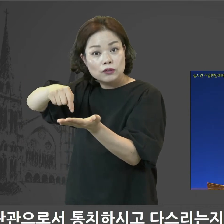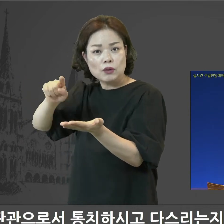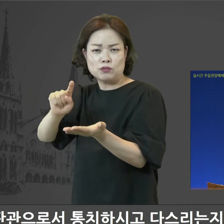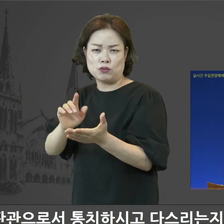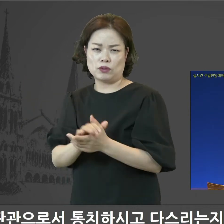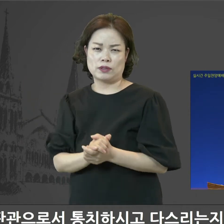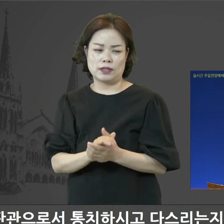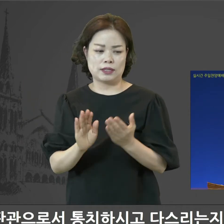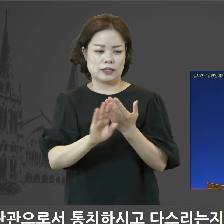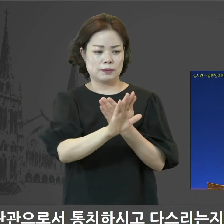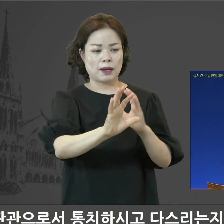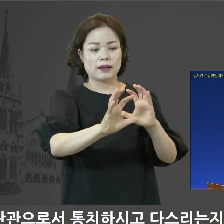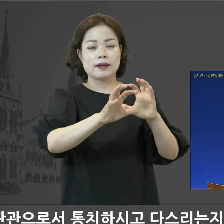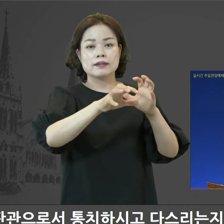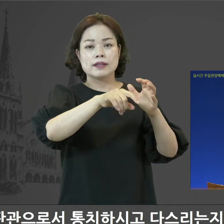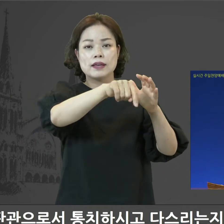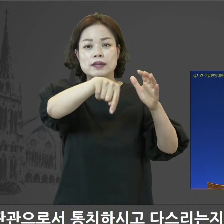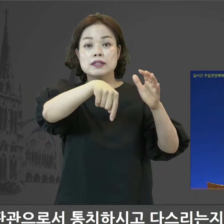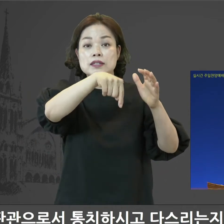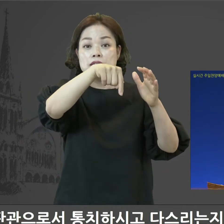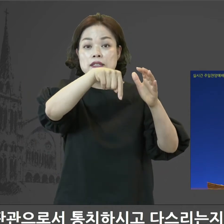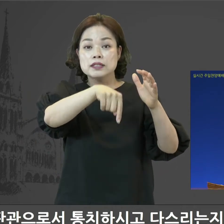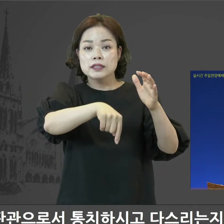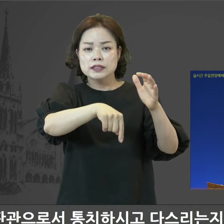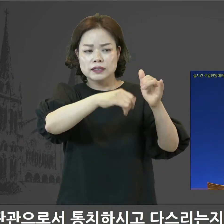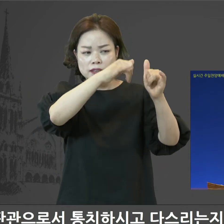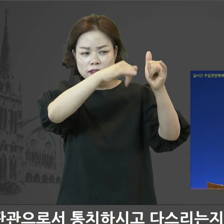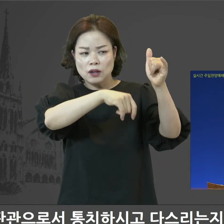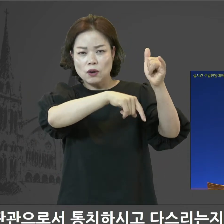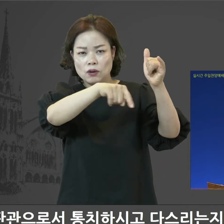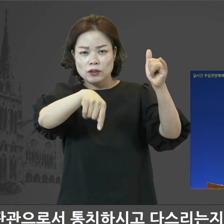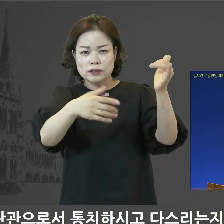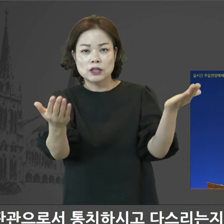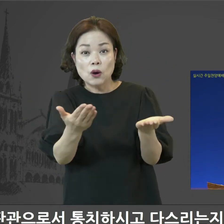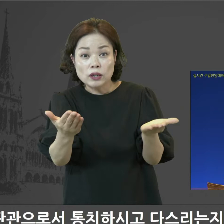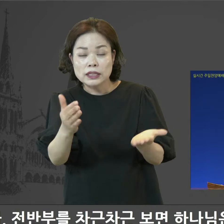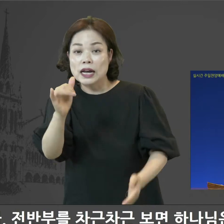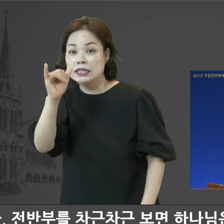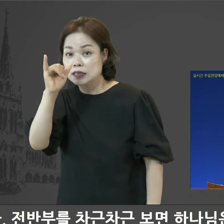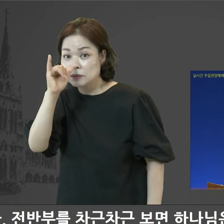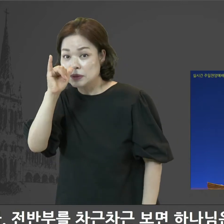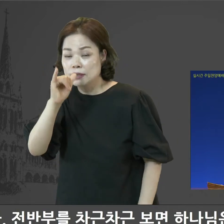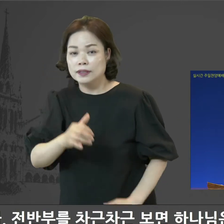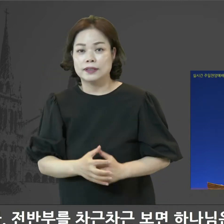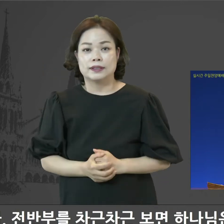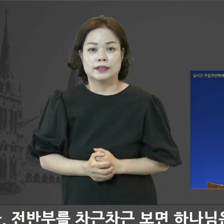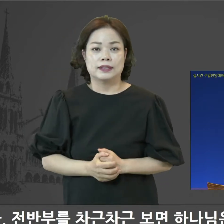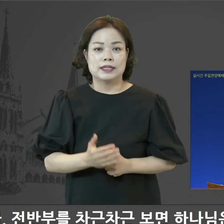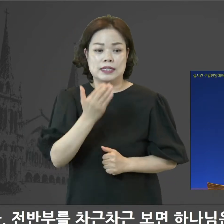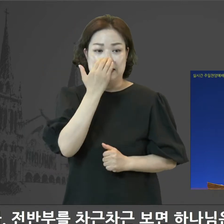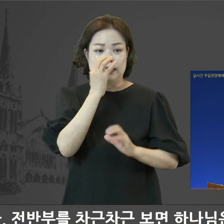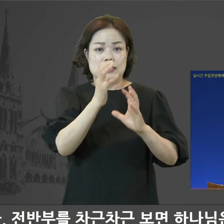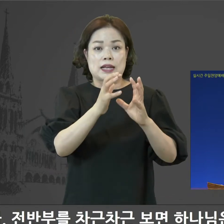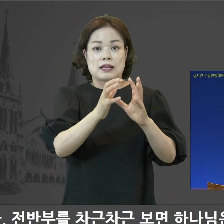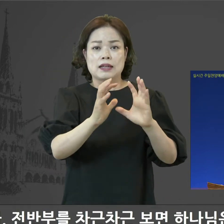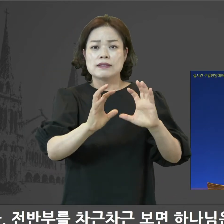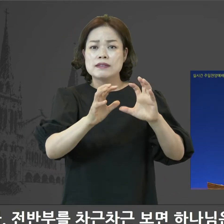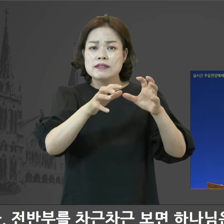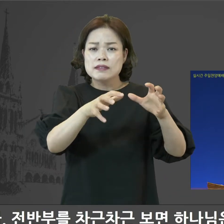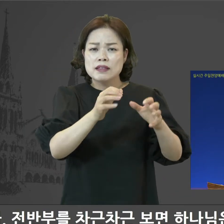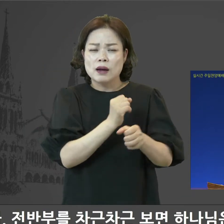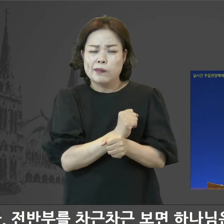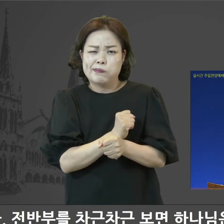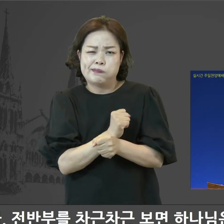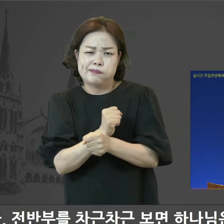무엇보다도 이방의 나라 역사 가운데 깊이 들어와 계심을 알 수 있습니다. 이스라엘이란 나라가